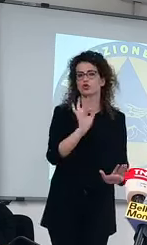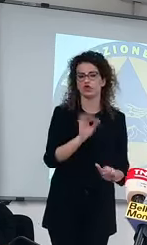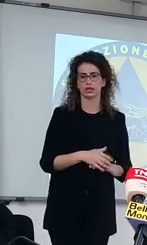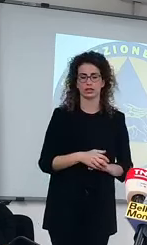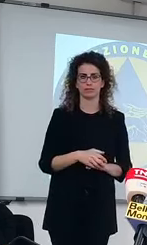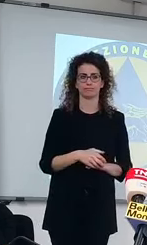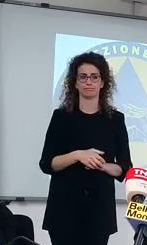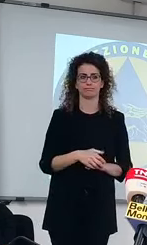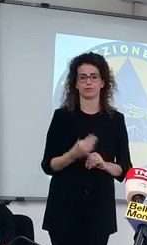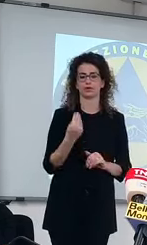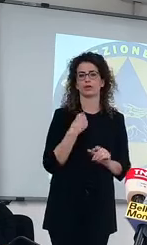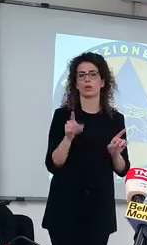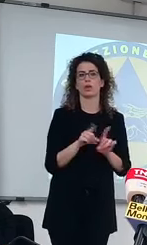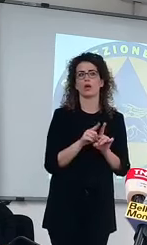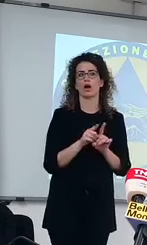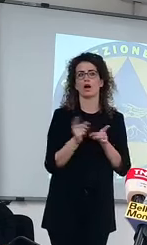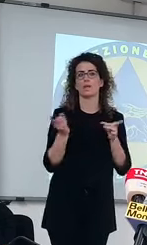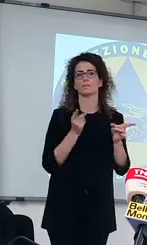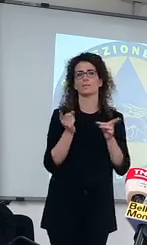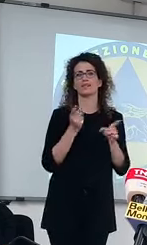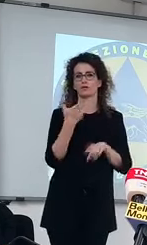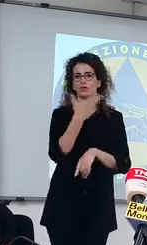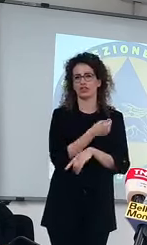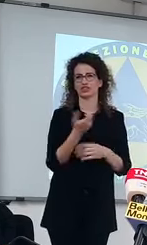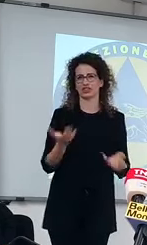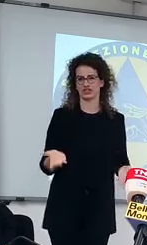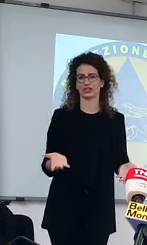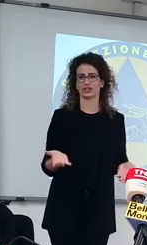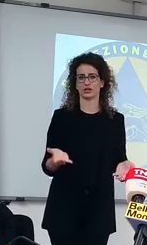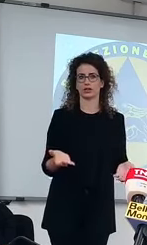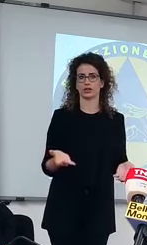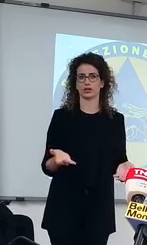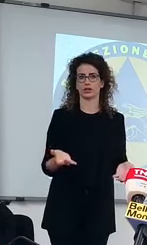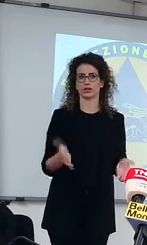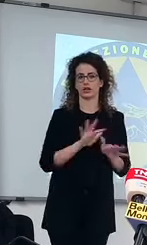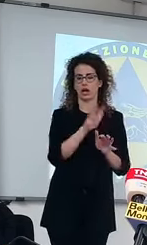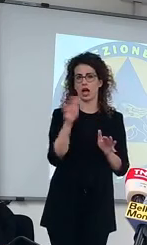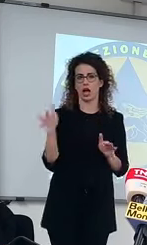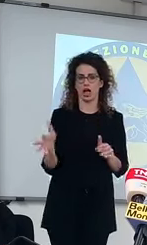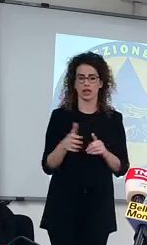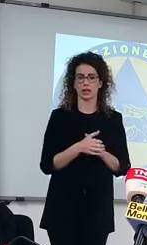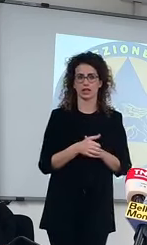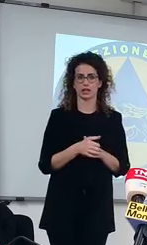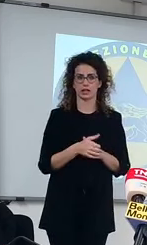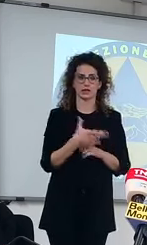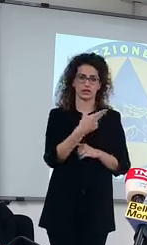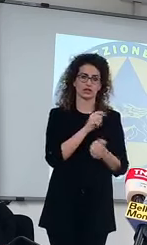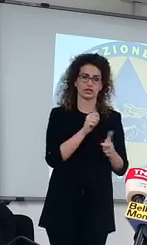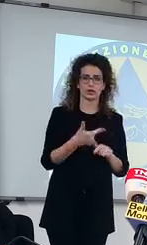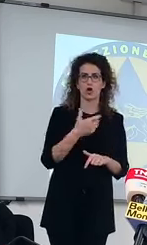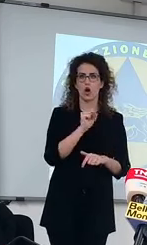Perché la stessa domanda che mi facevano quando c'era la vaccinazione, le altre vaccinazioni, se dice una roba o l'altra, cioè.